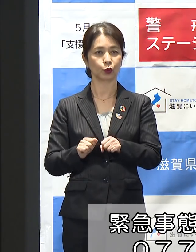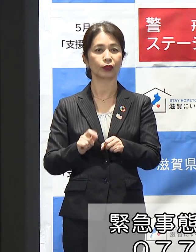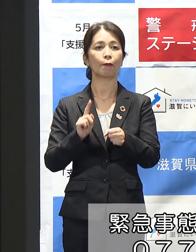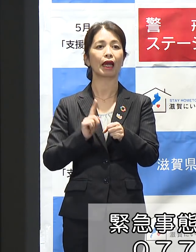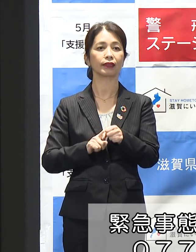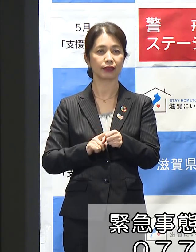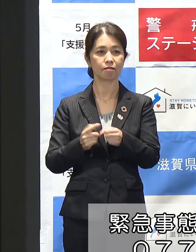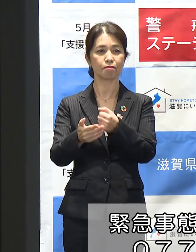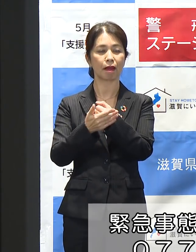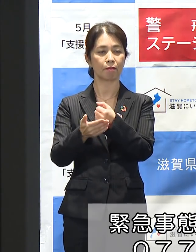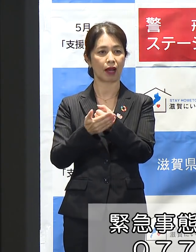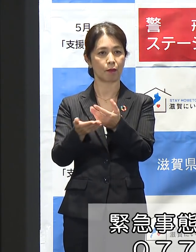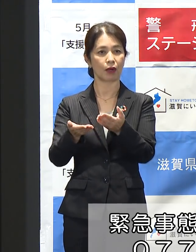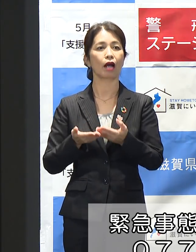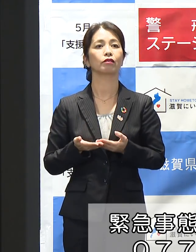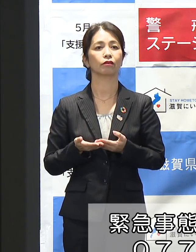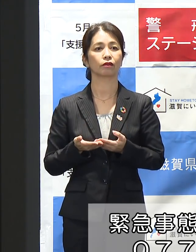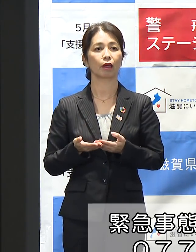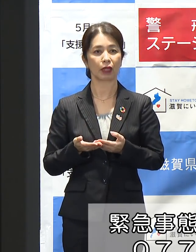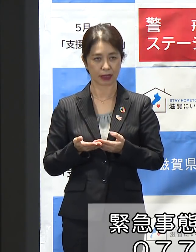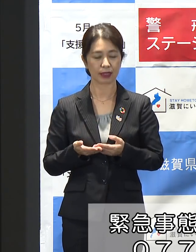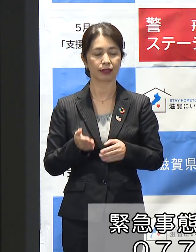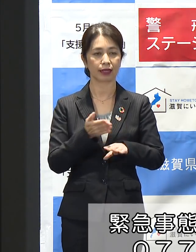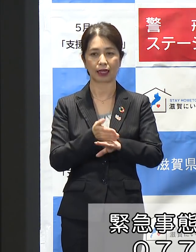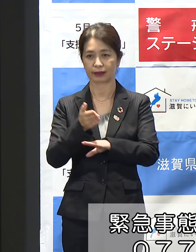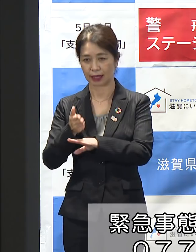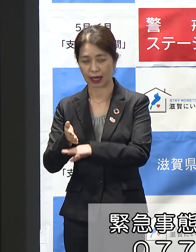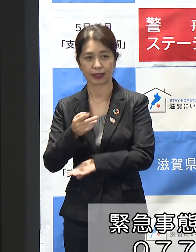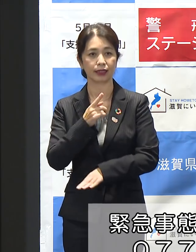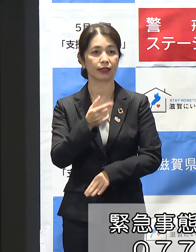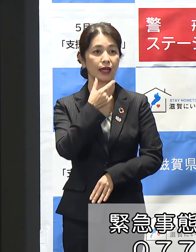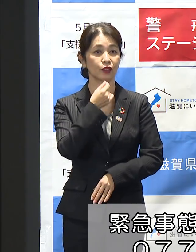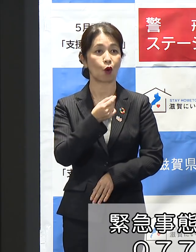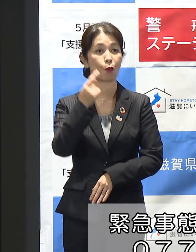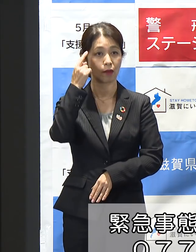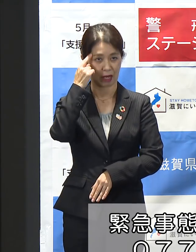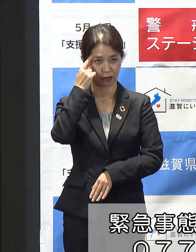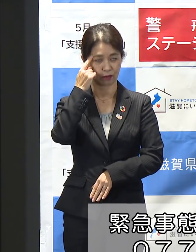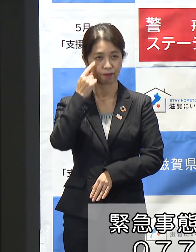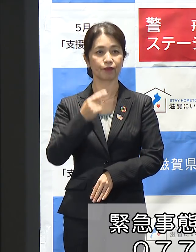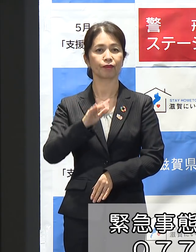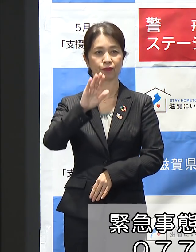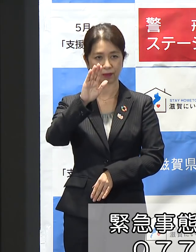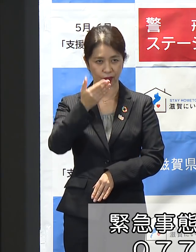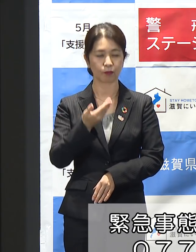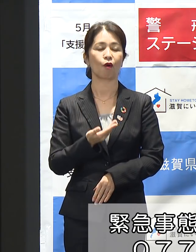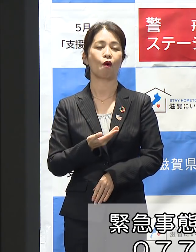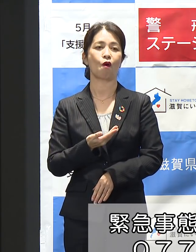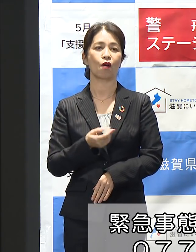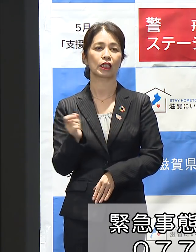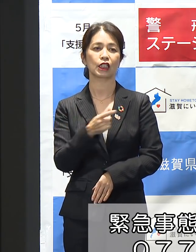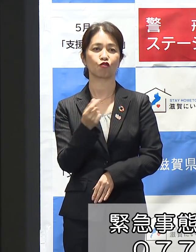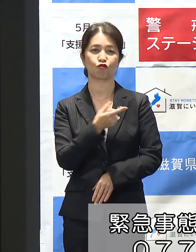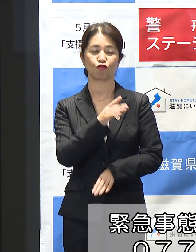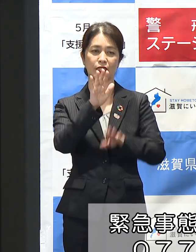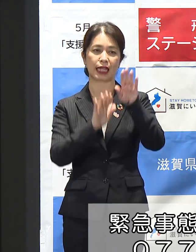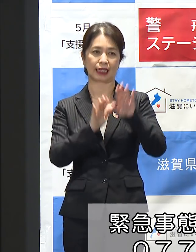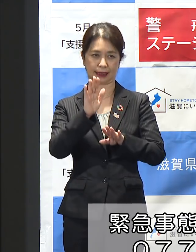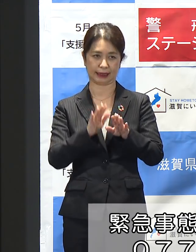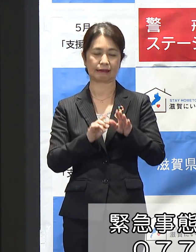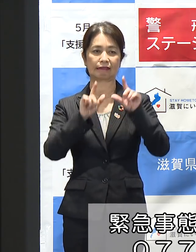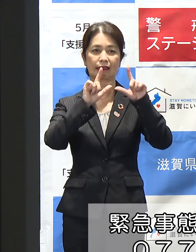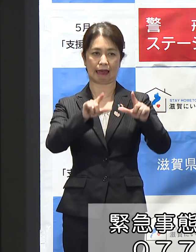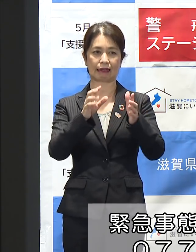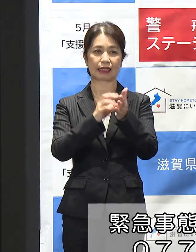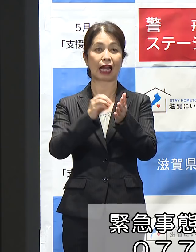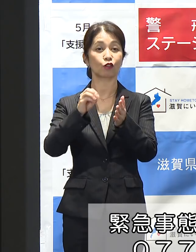方、すべてに感謝をしたいと思います。一方で、緊急事態宣言が解除